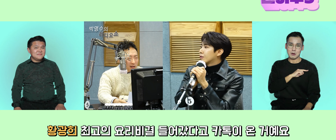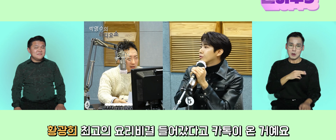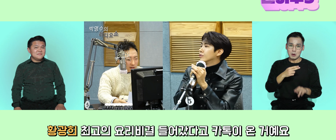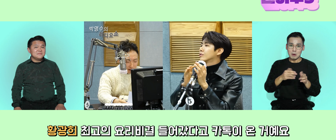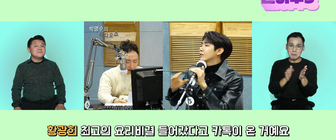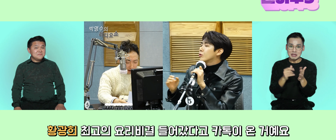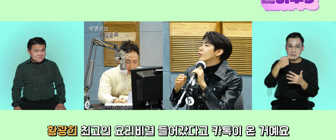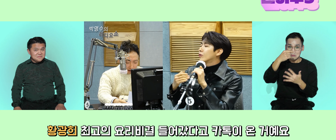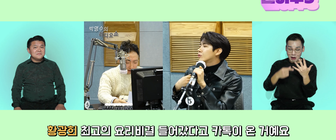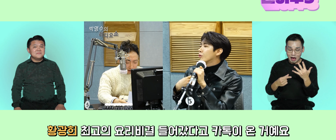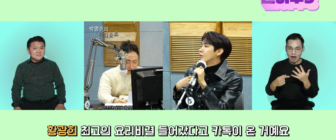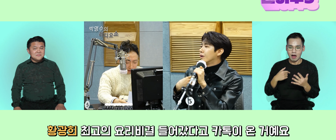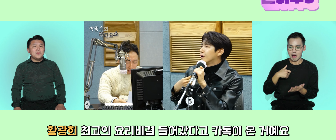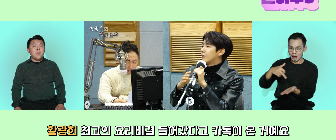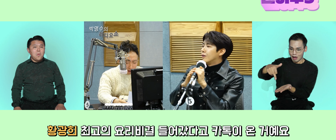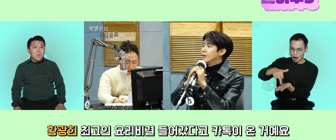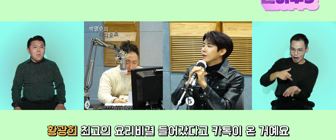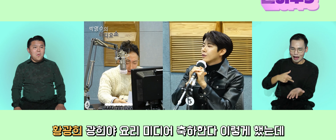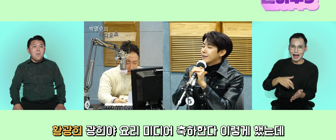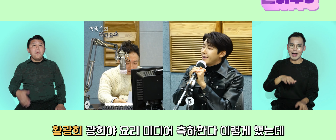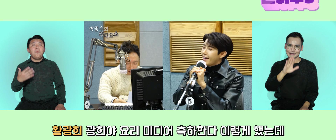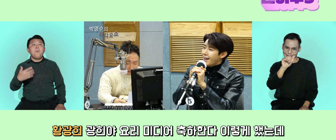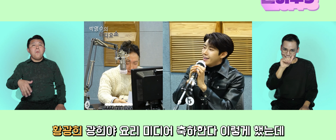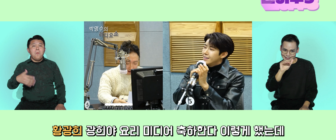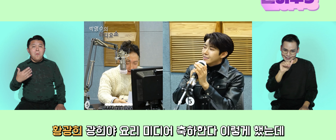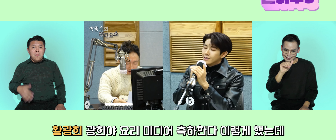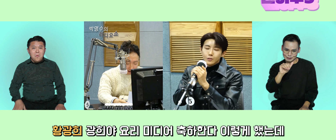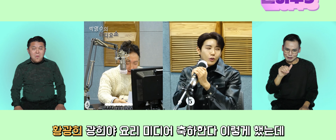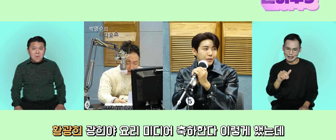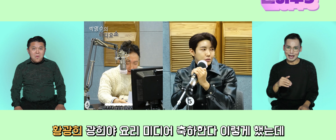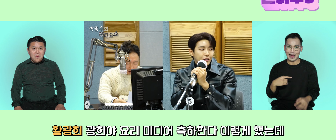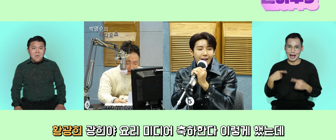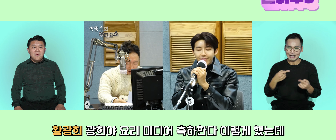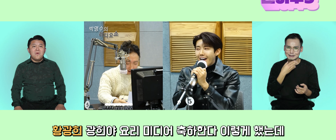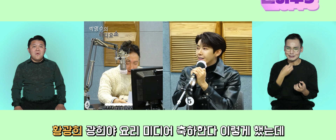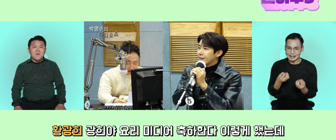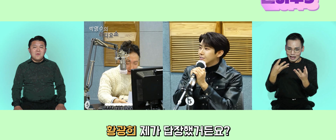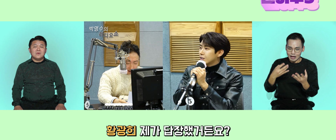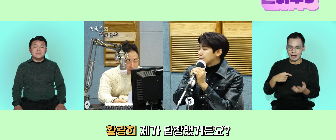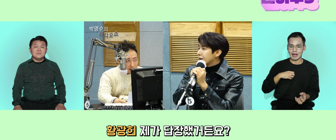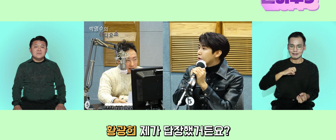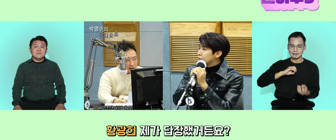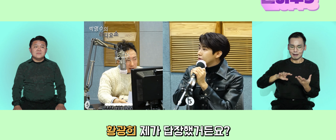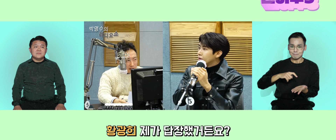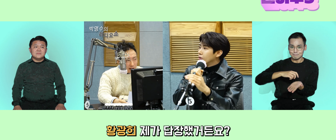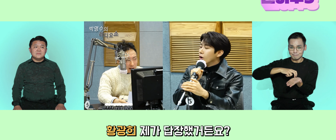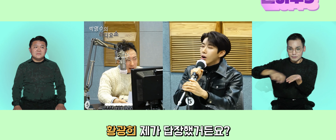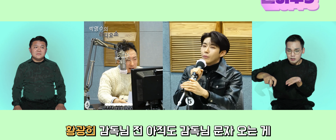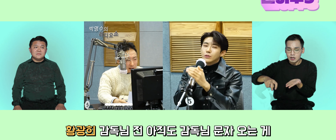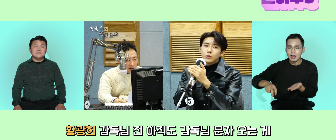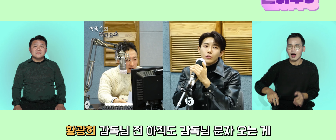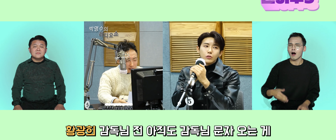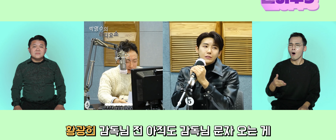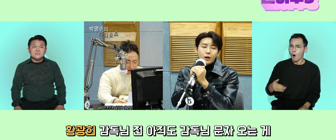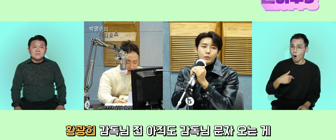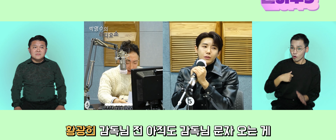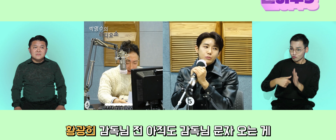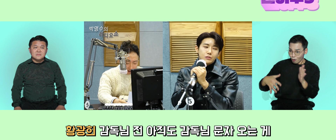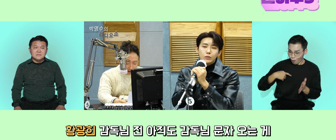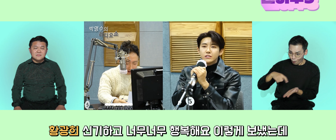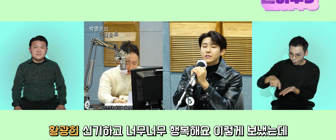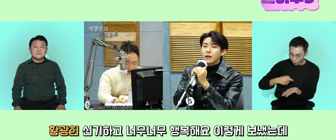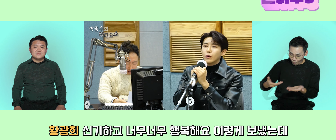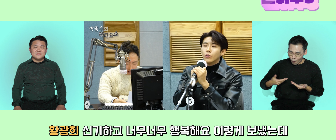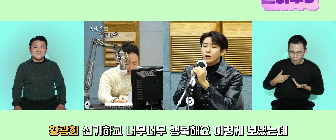요리비결 들어갔다고 카톡이 온 거예요. 방이야 요리비결 축하한다 이렇게 했는데 제가 답장했거든요. 감독님 저는 아직도